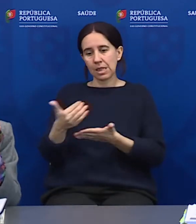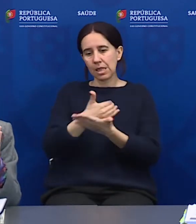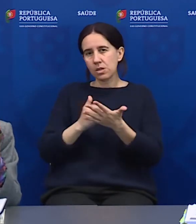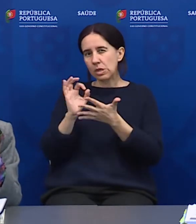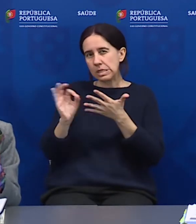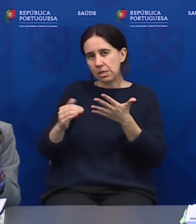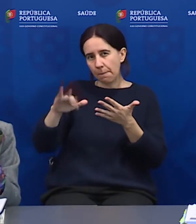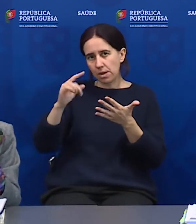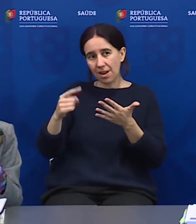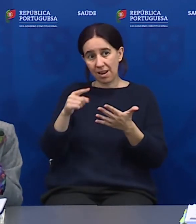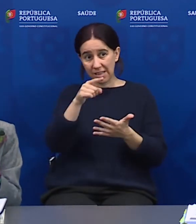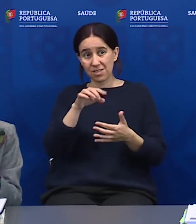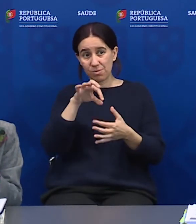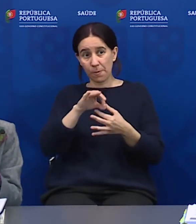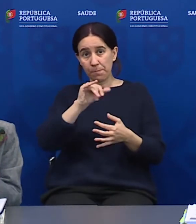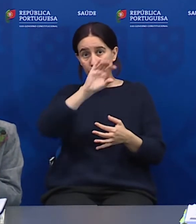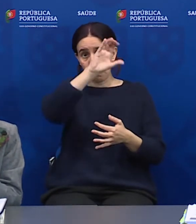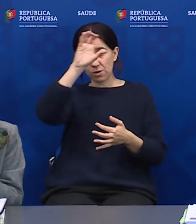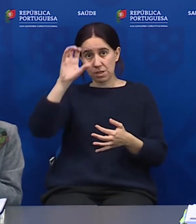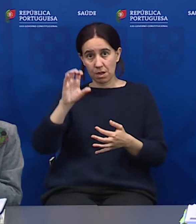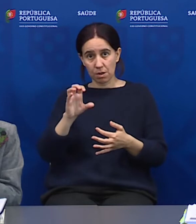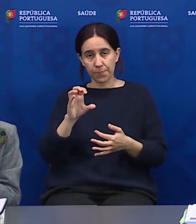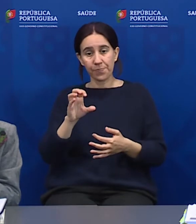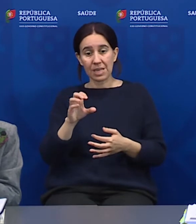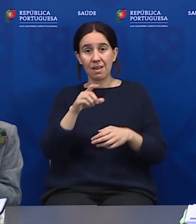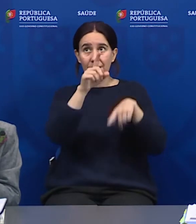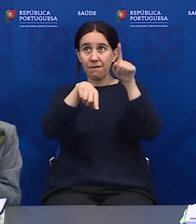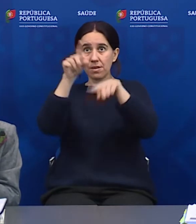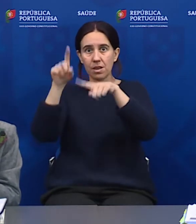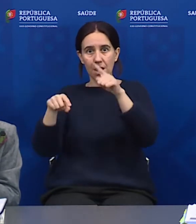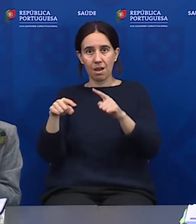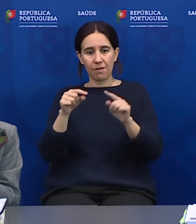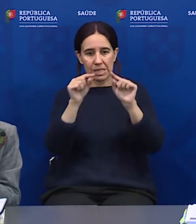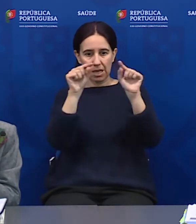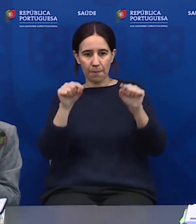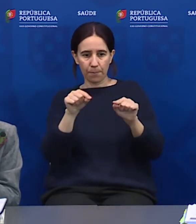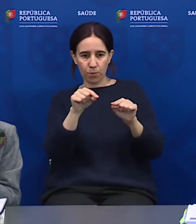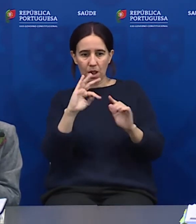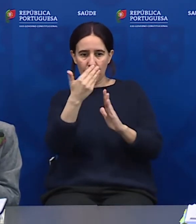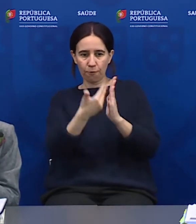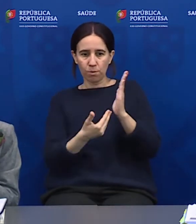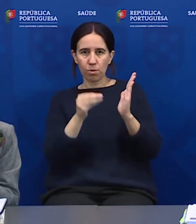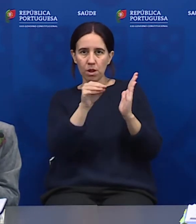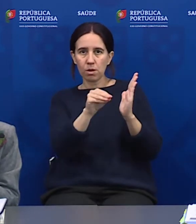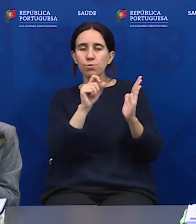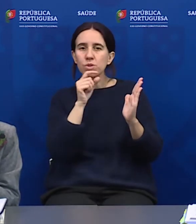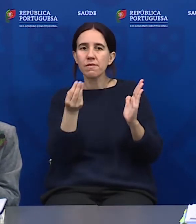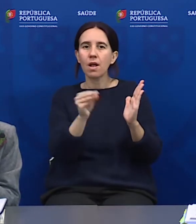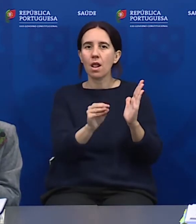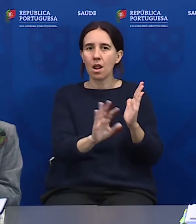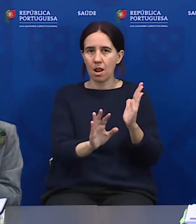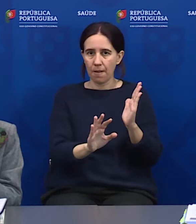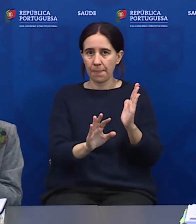finos, nomeadamente esses por conselho, que essa variável, esse campo que está no formulário pode não vir